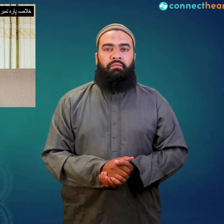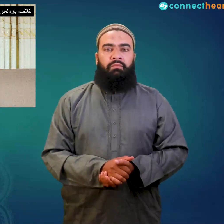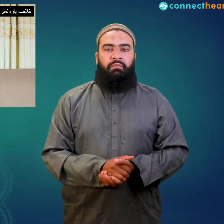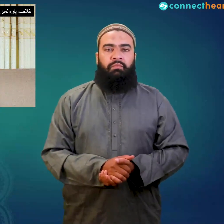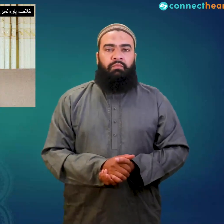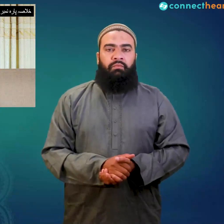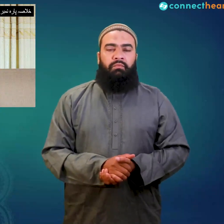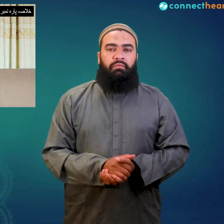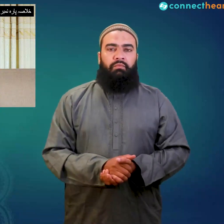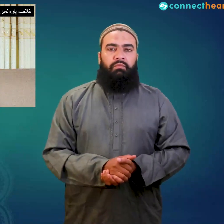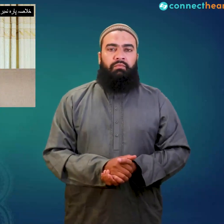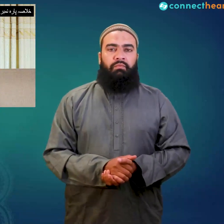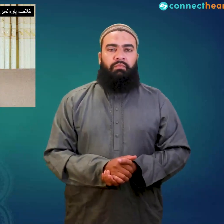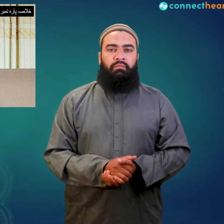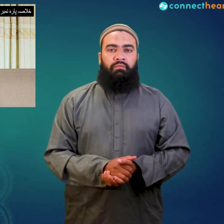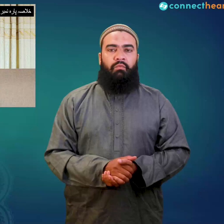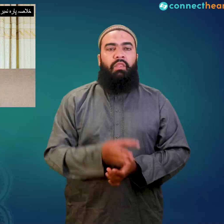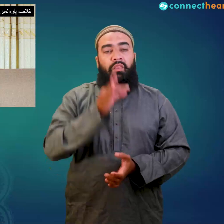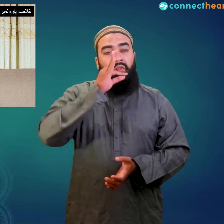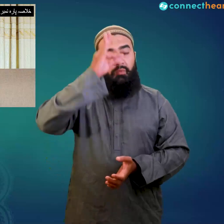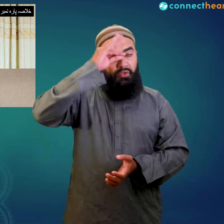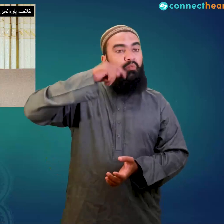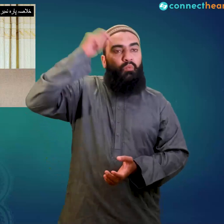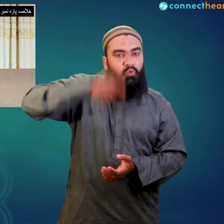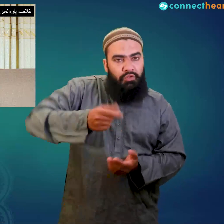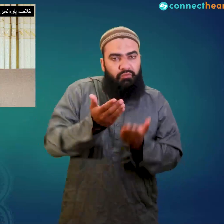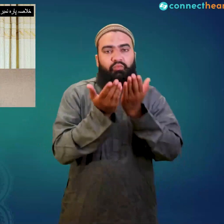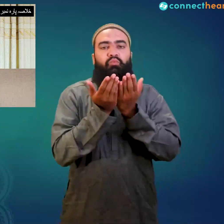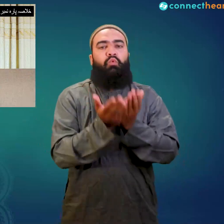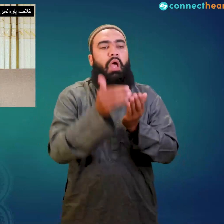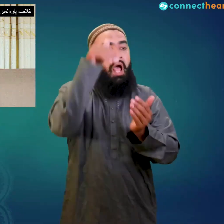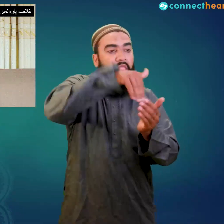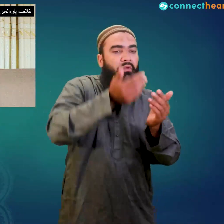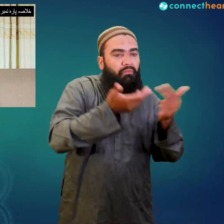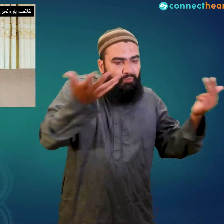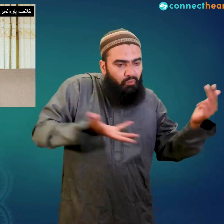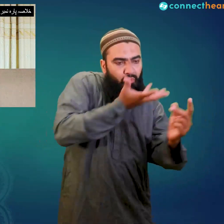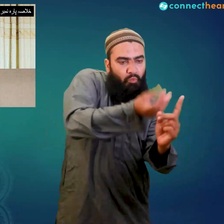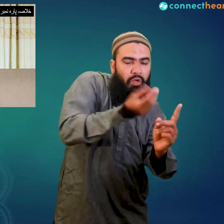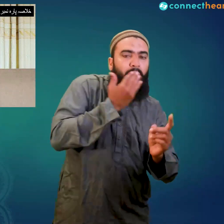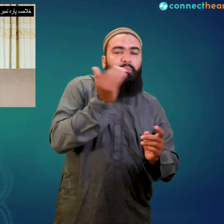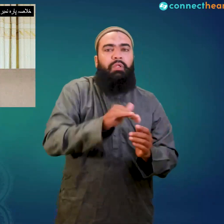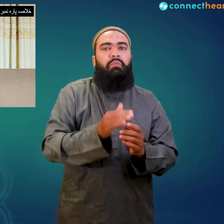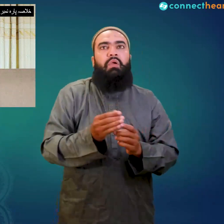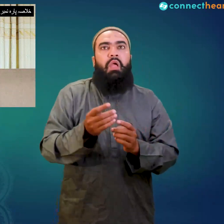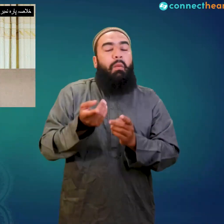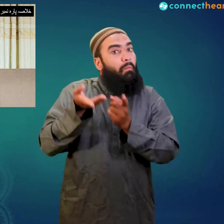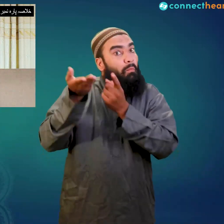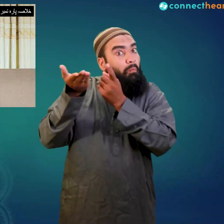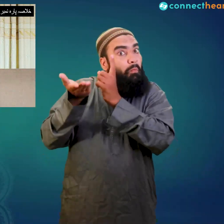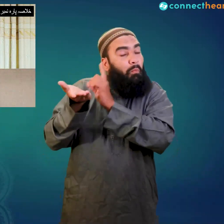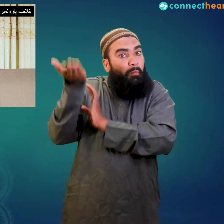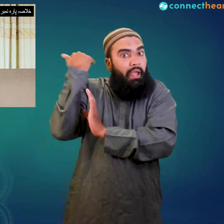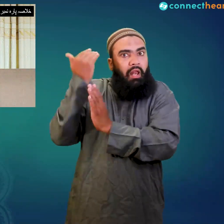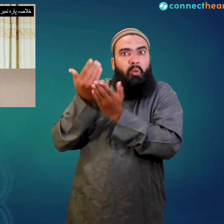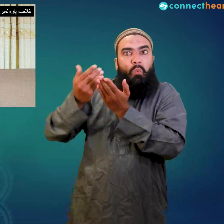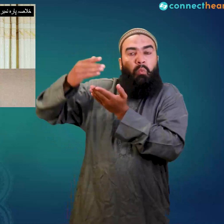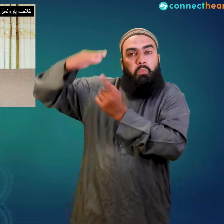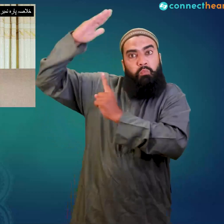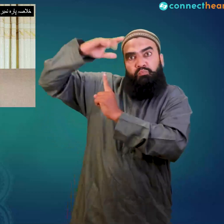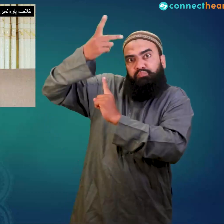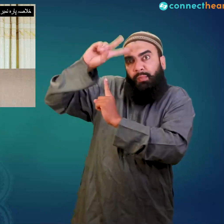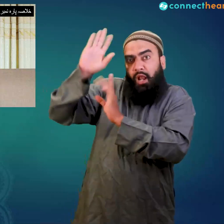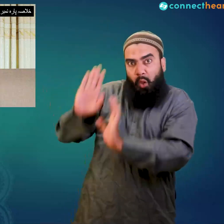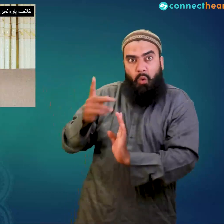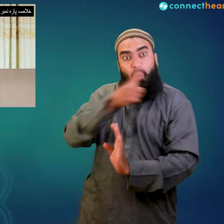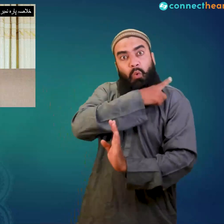اکون ظہیرا للمجرمین۔ موسیٰ علیہ السلام نے فرمایا اے رب، جیسا کہ تو نے مجھ پر فضل فرمایا اور